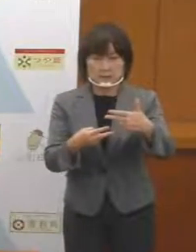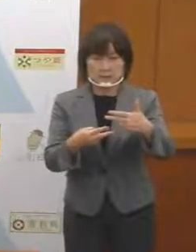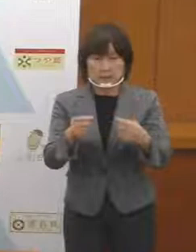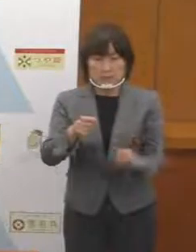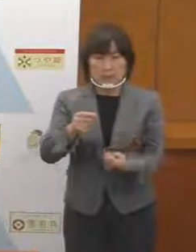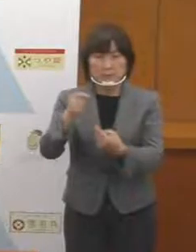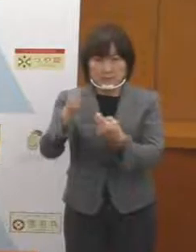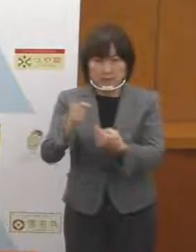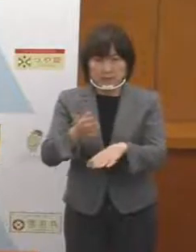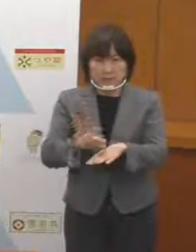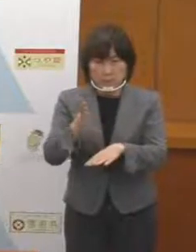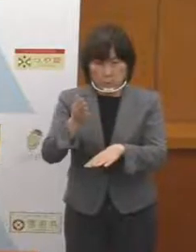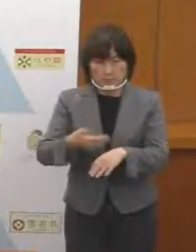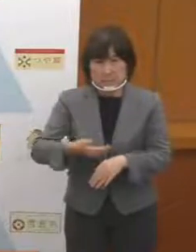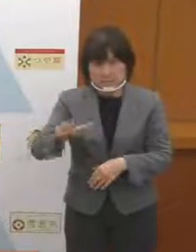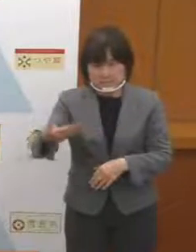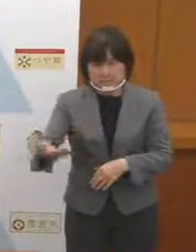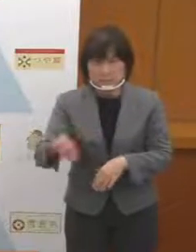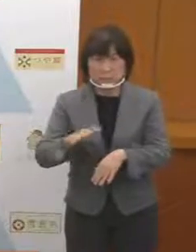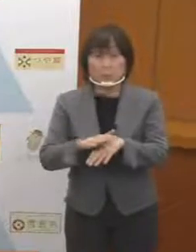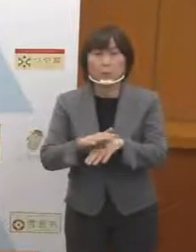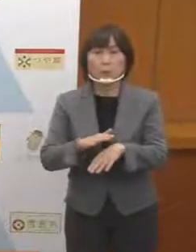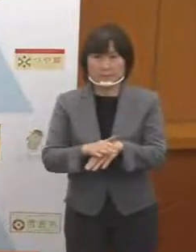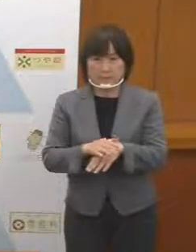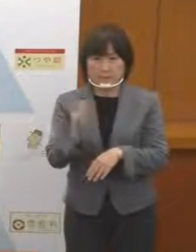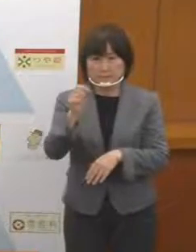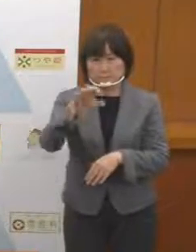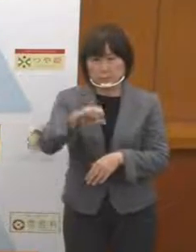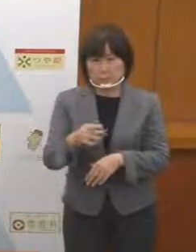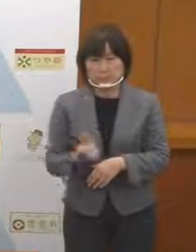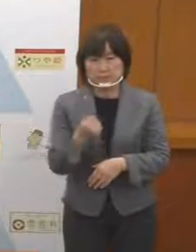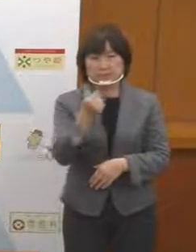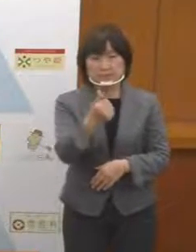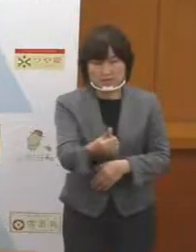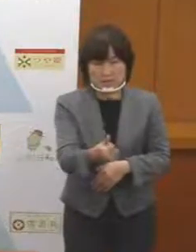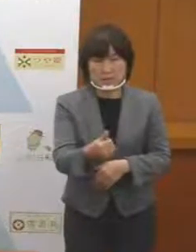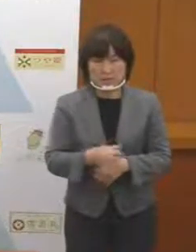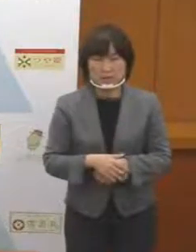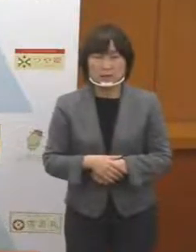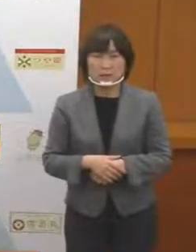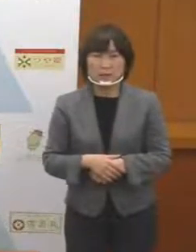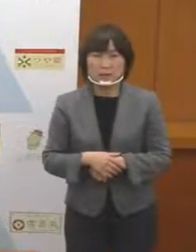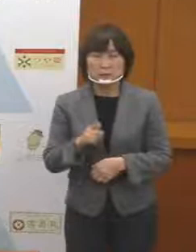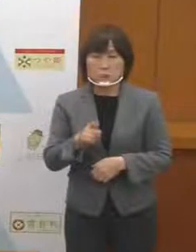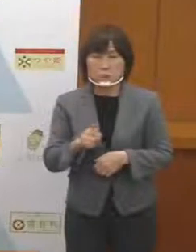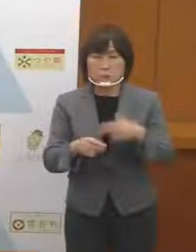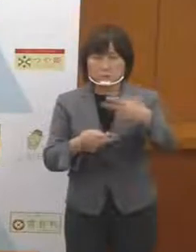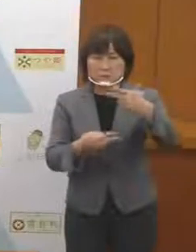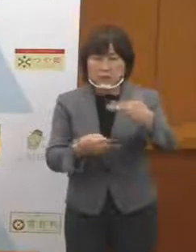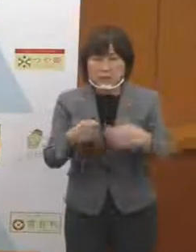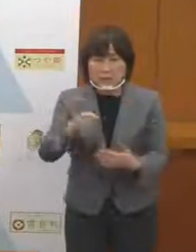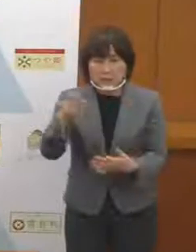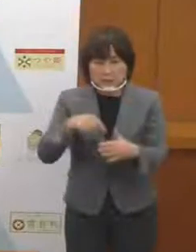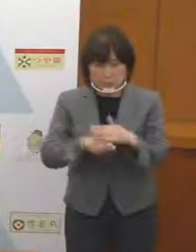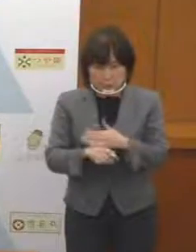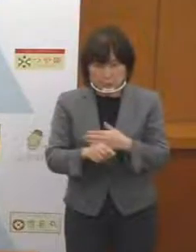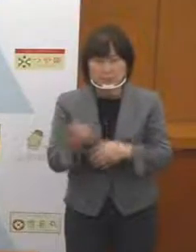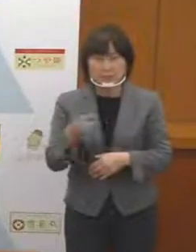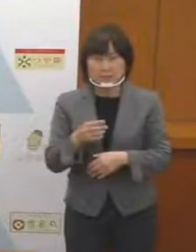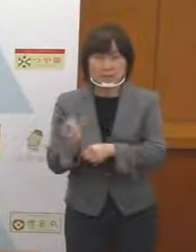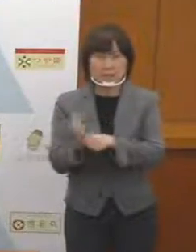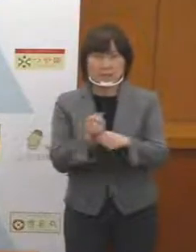恩返しという方法であの事務所を訪問されたとこの日日と激励